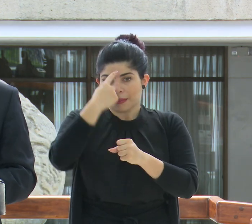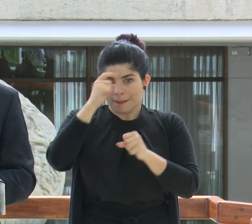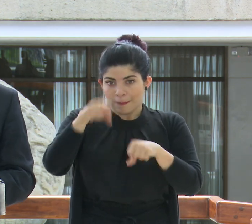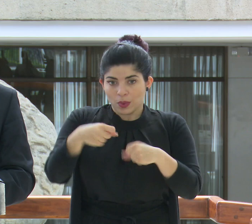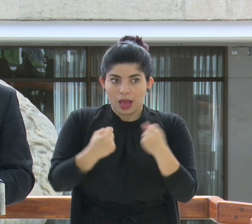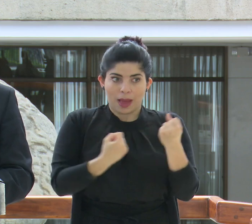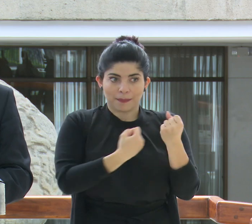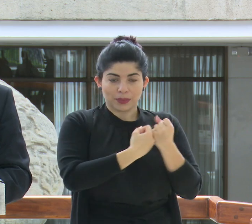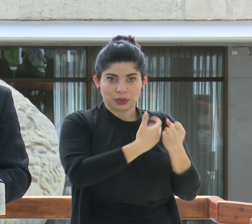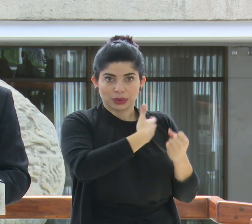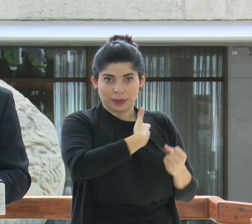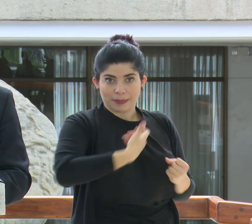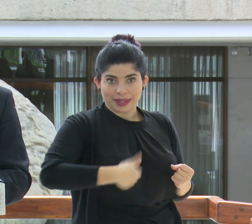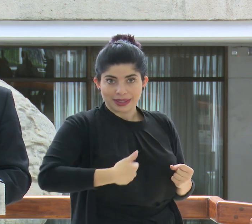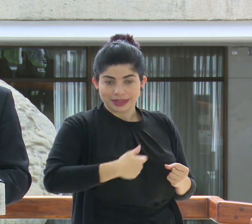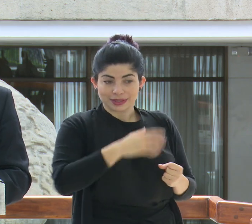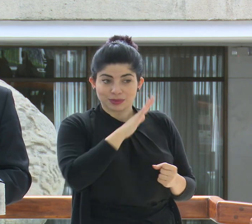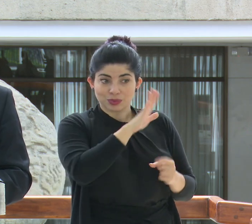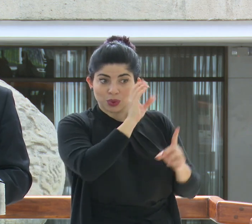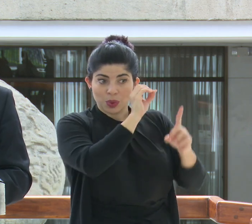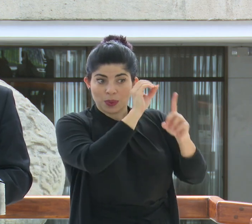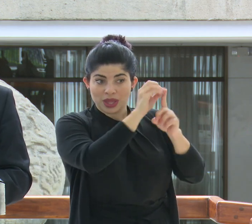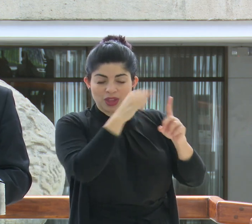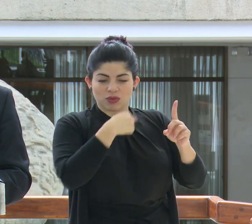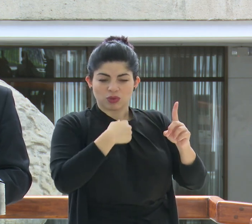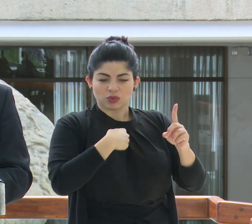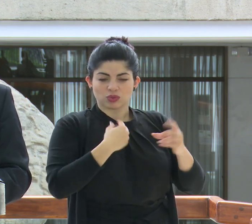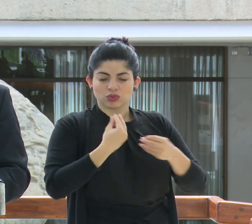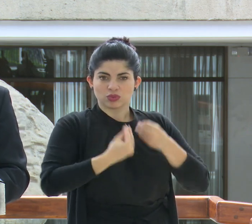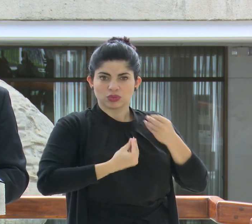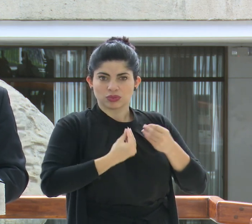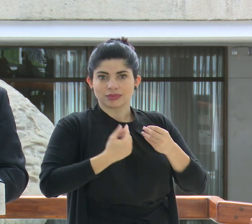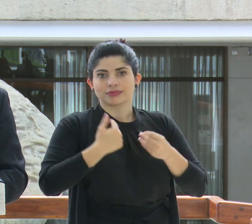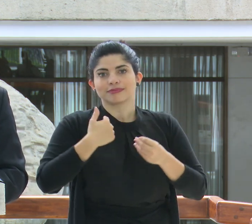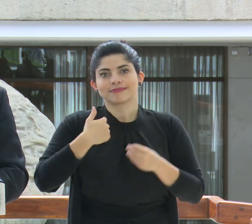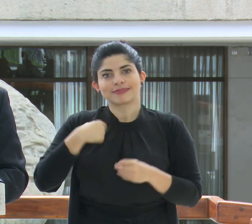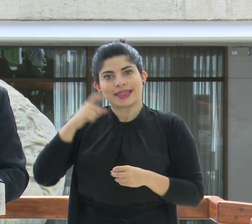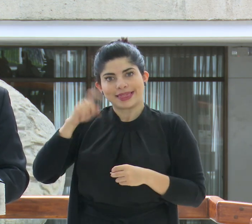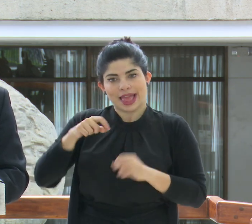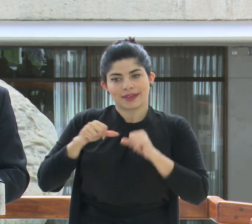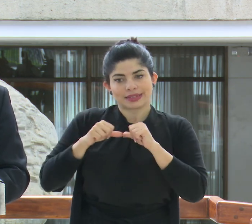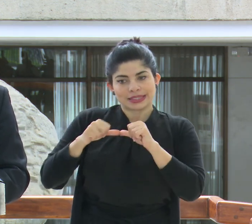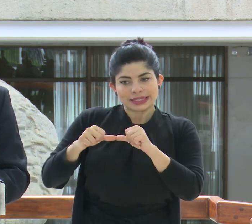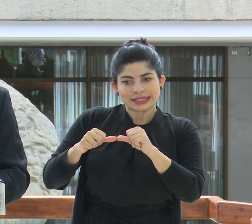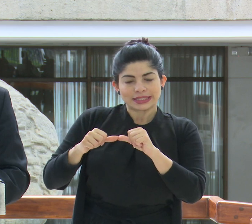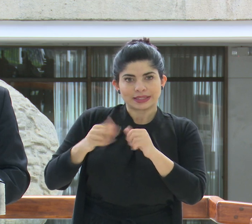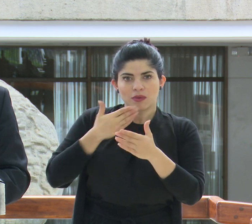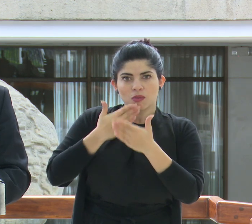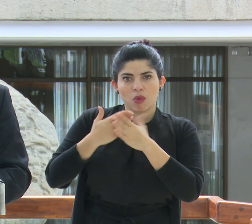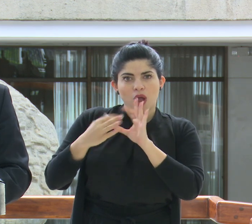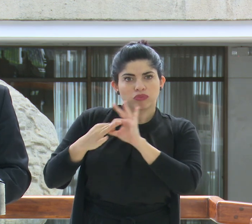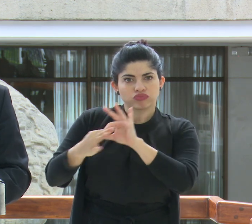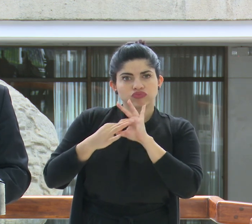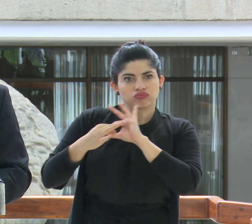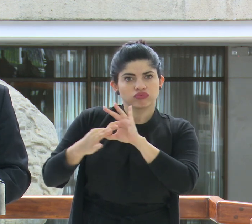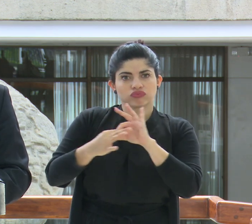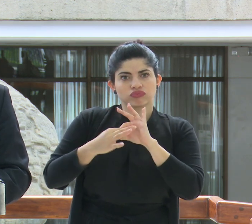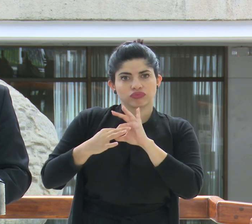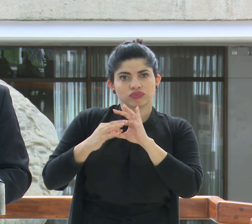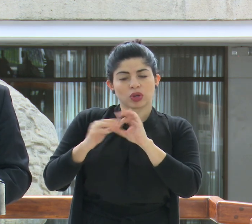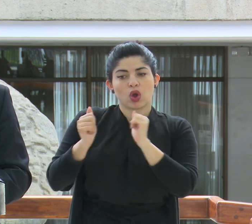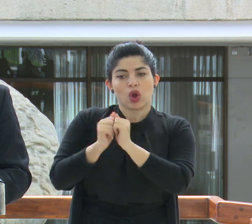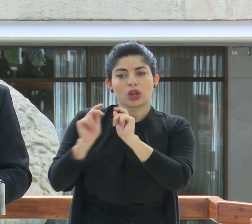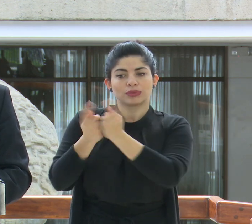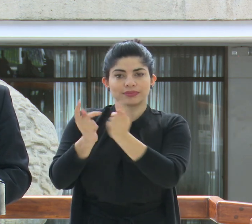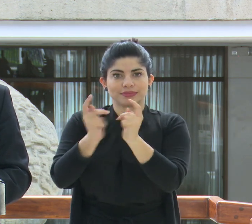apoyar al señor presidente en su propósito es precisamente mantener una excelente relación con las